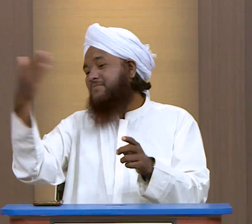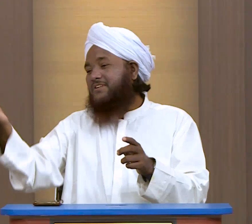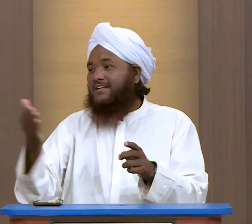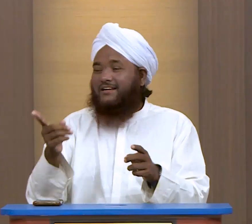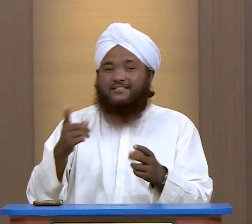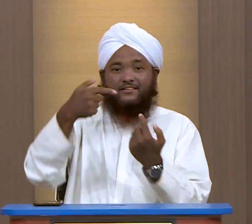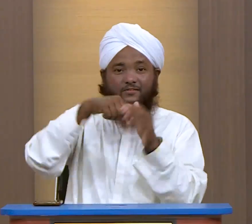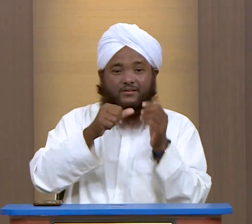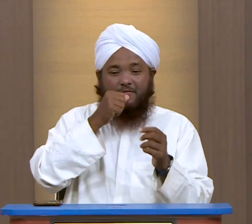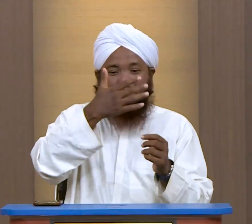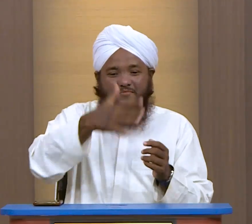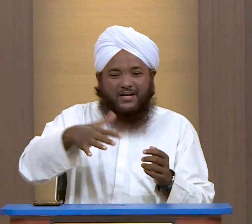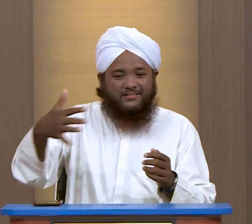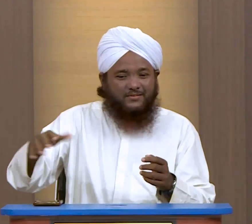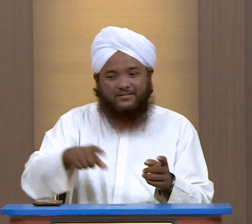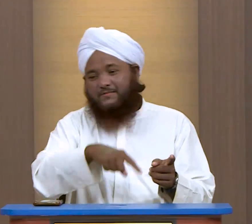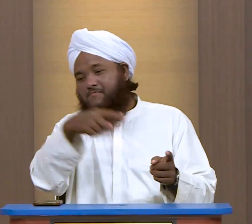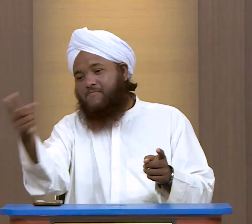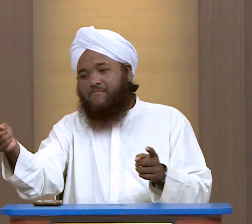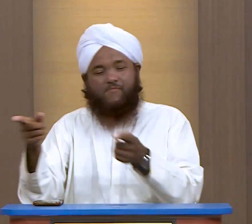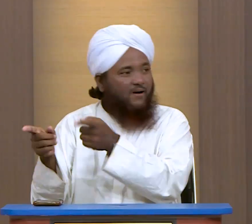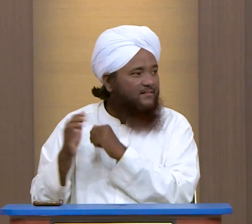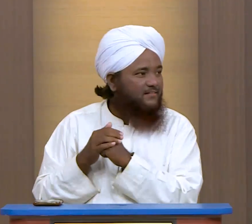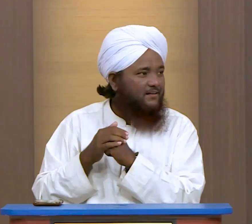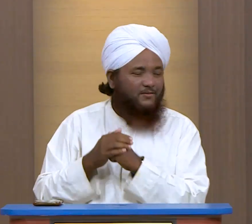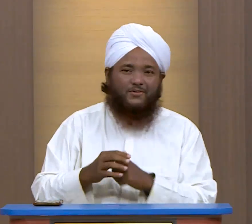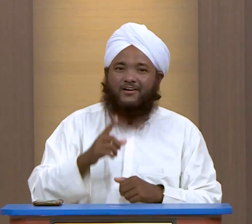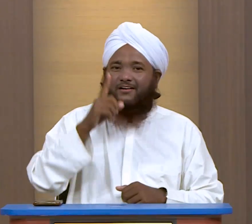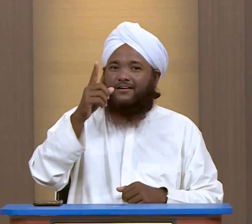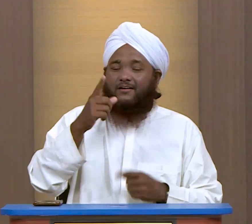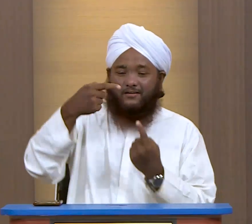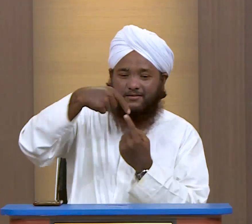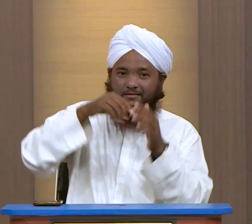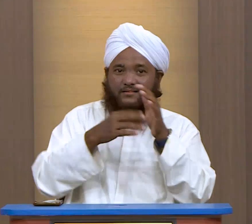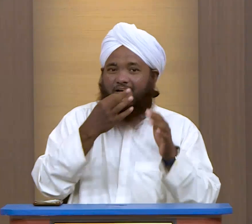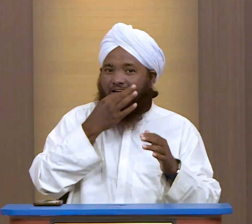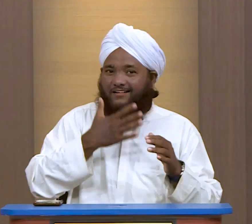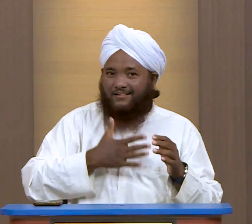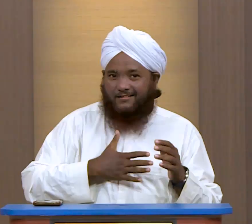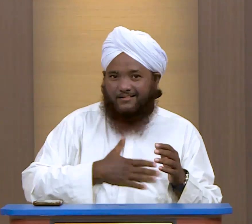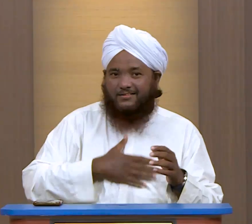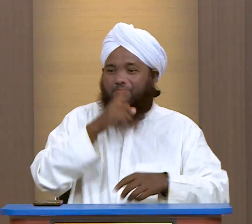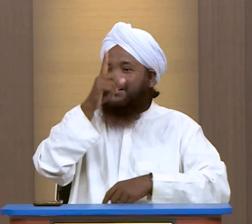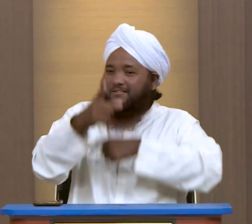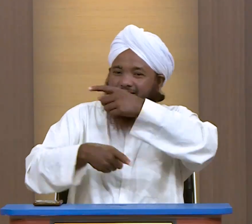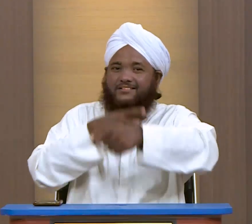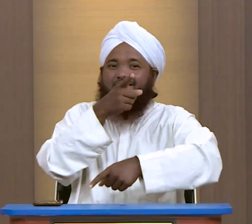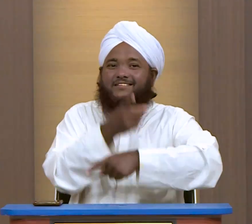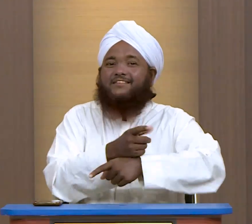کا استعمال شدہ پانی اس کی طرف آ رہا تھا۔ اللہ پاک کے ولی کے ادب و احترام کا صلہ اس شخص کو یہ ملا کہ جب اس شخص کا انتقال